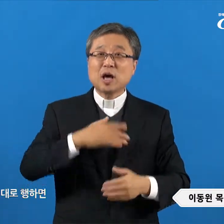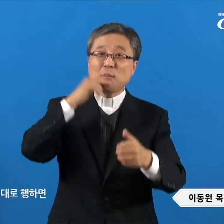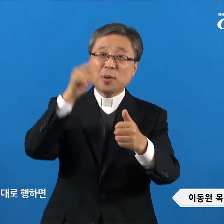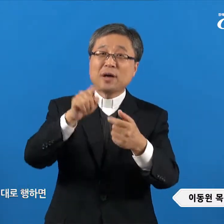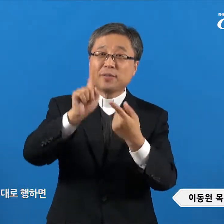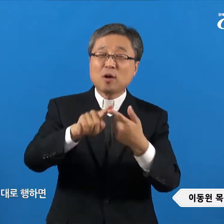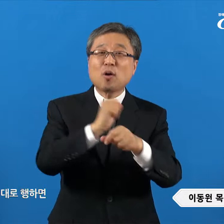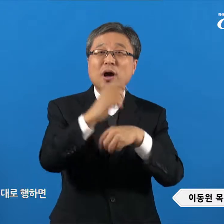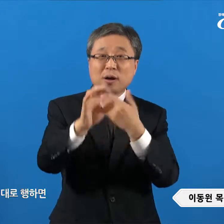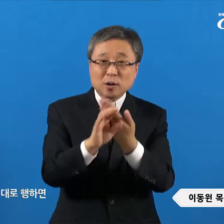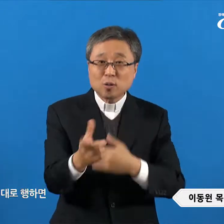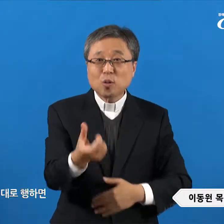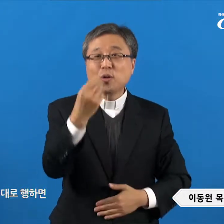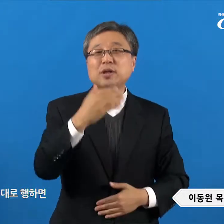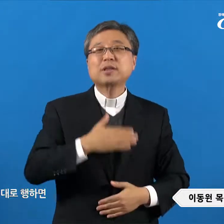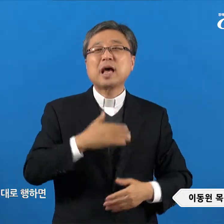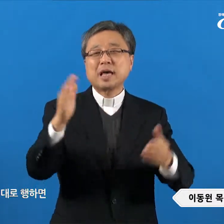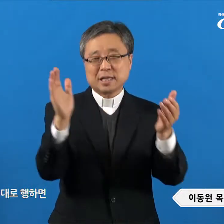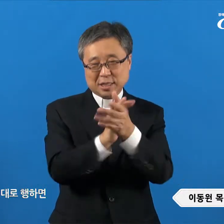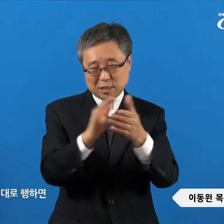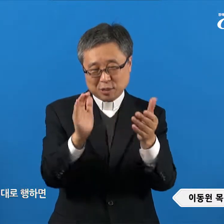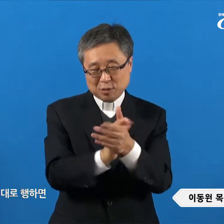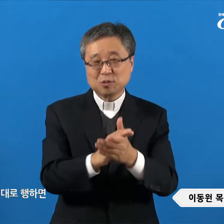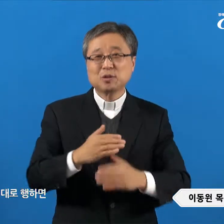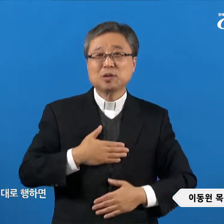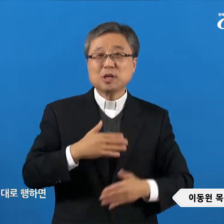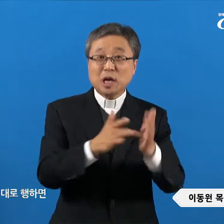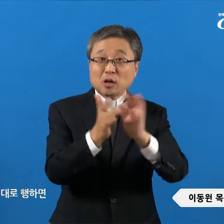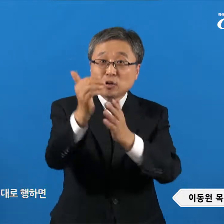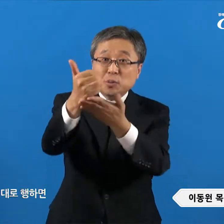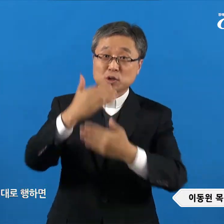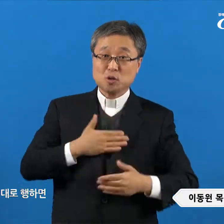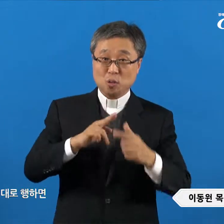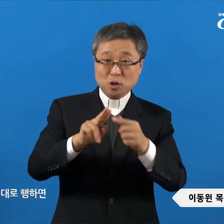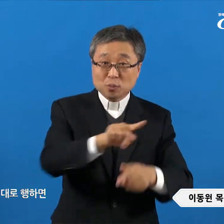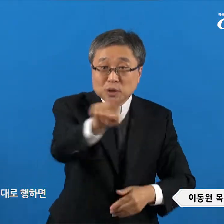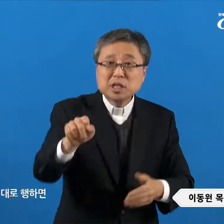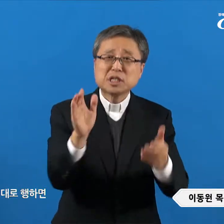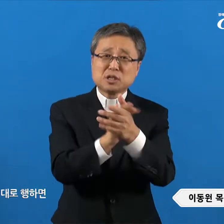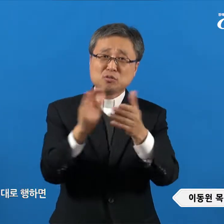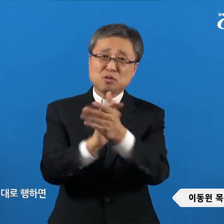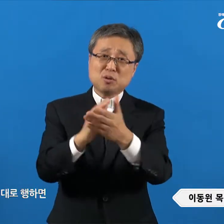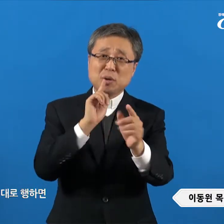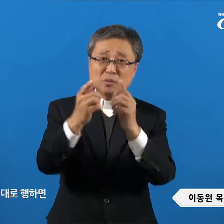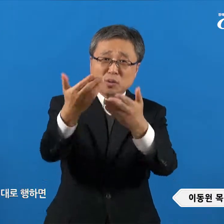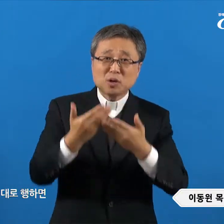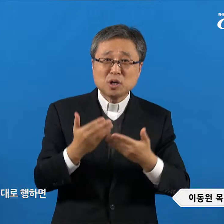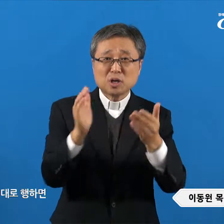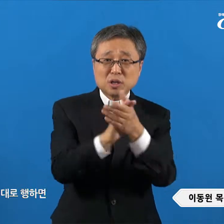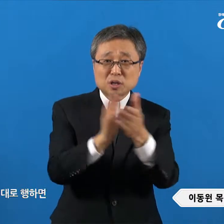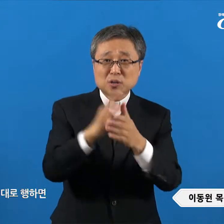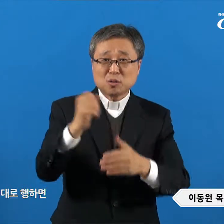대로 하면 곧 나의 친구라. 예수님이 저와 여러분의 친구래요. 친구로 내게 다가오시는